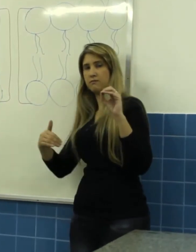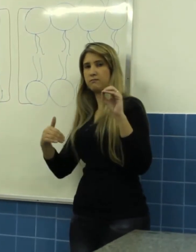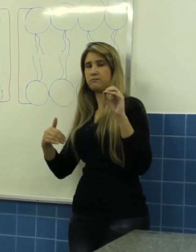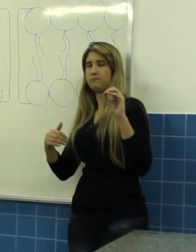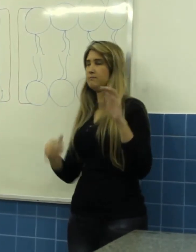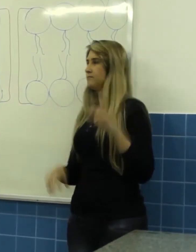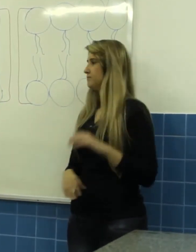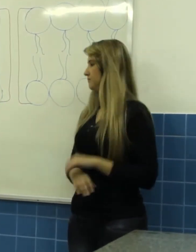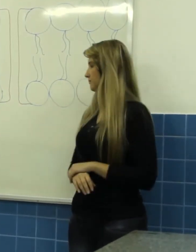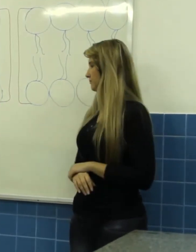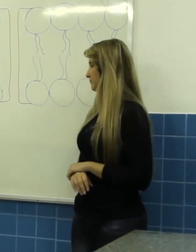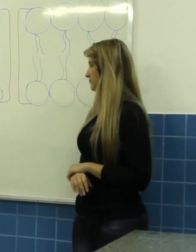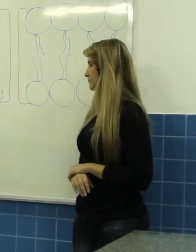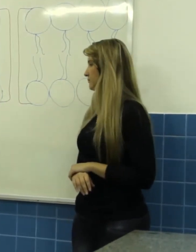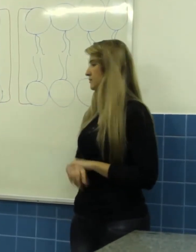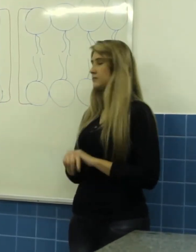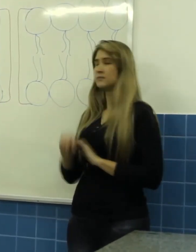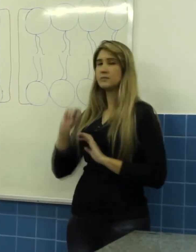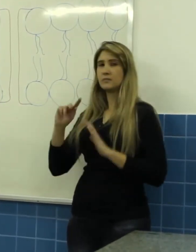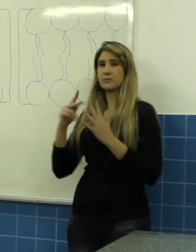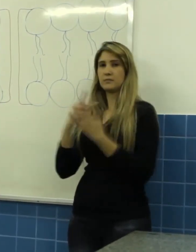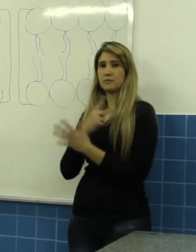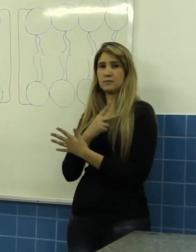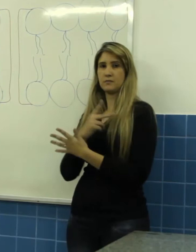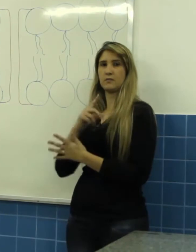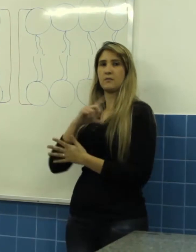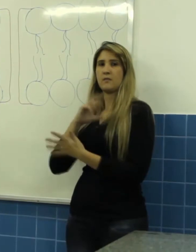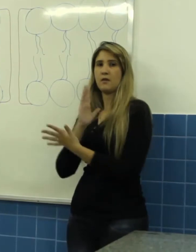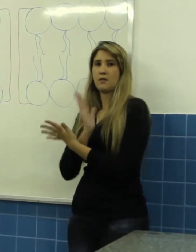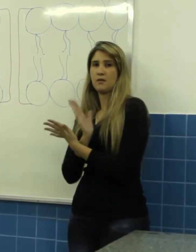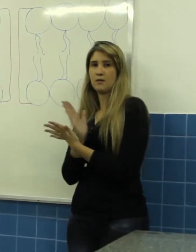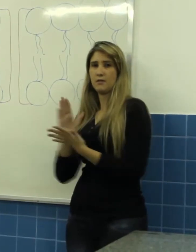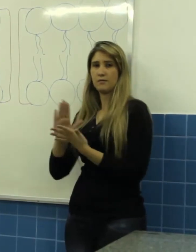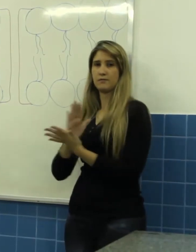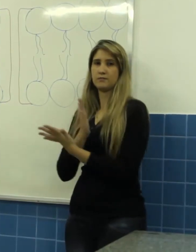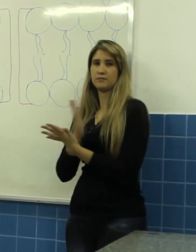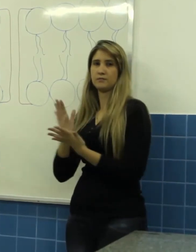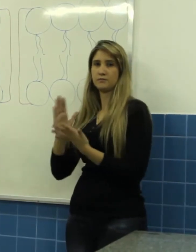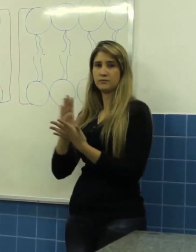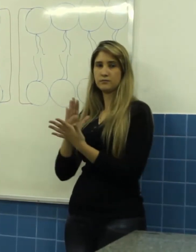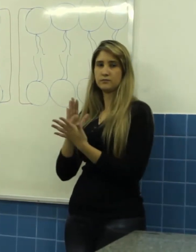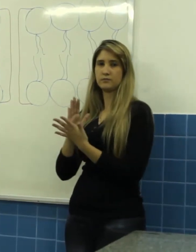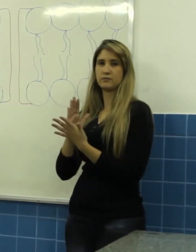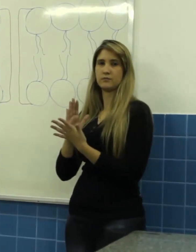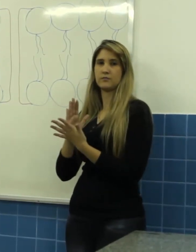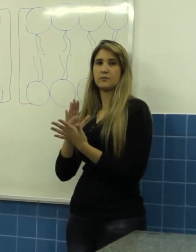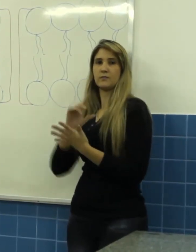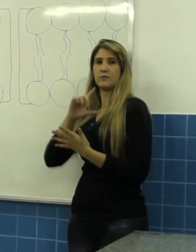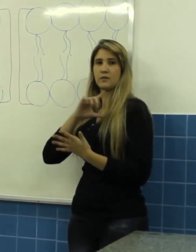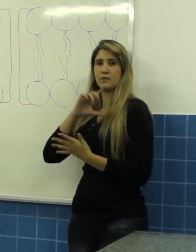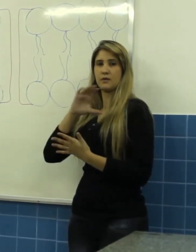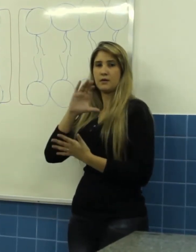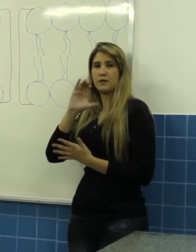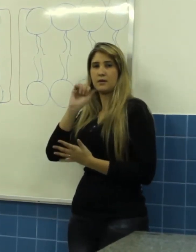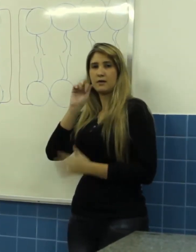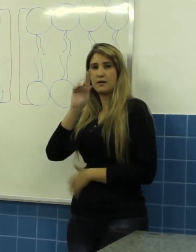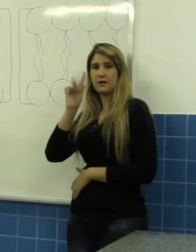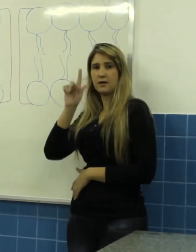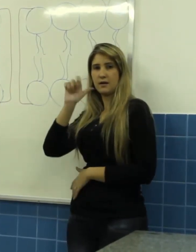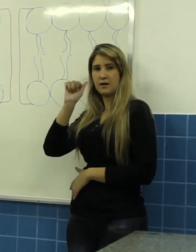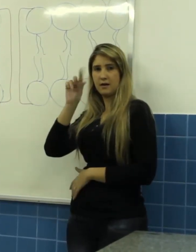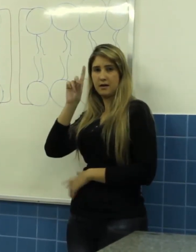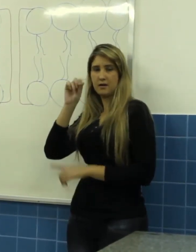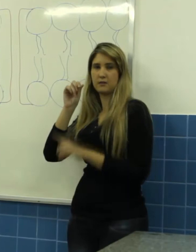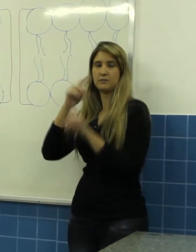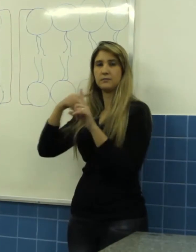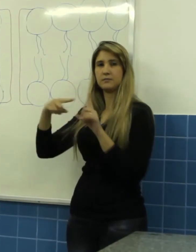hidrogênio. Isto cria regiões carregadas parcialmente.